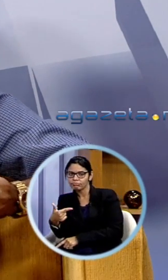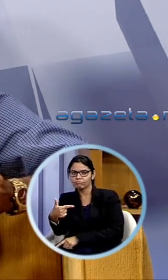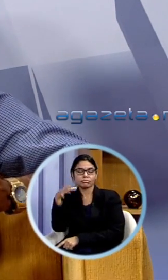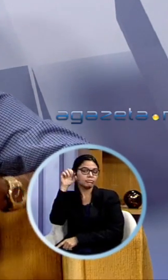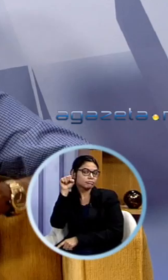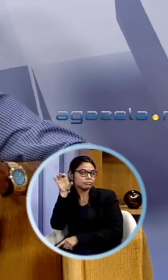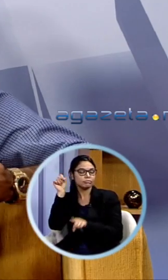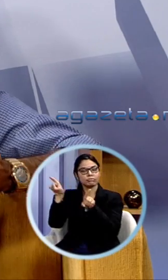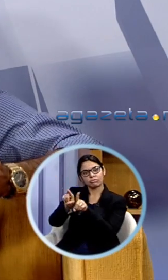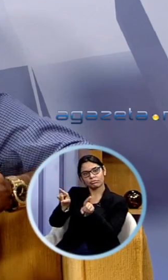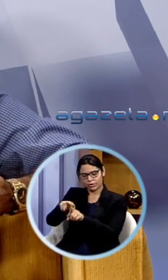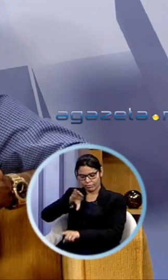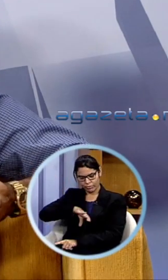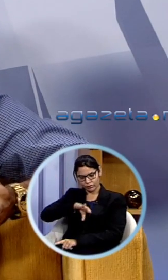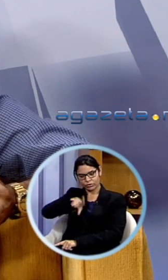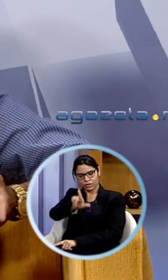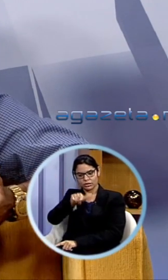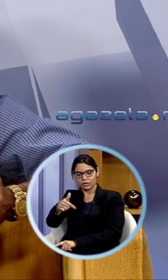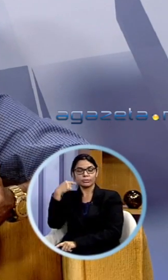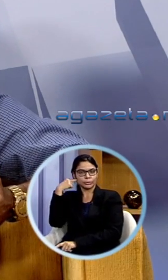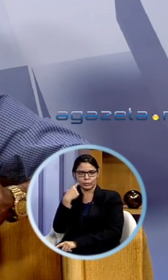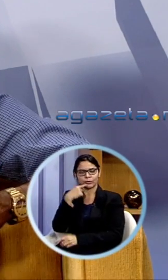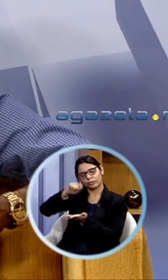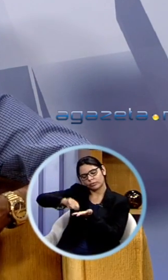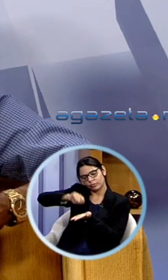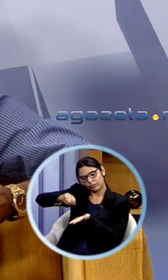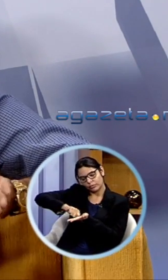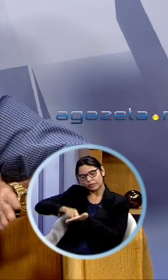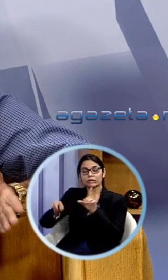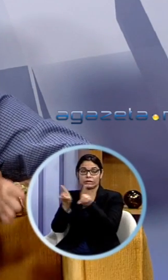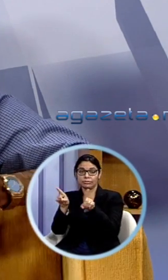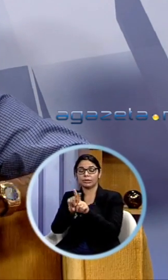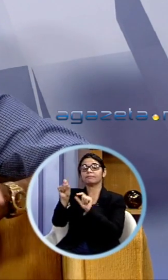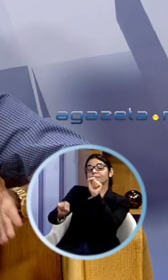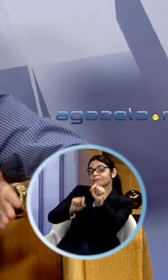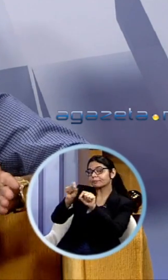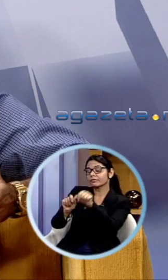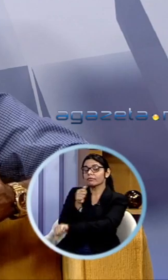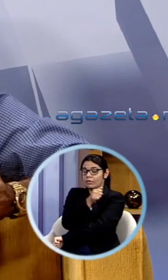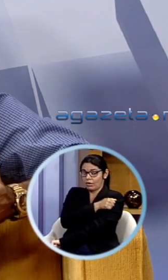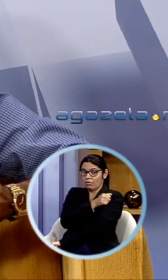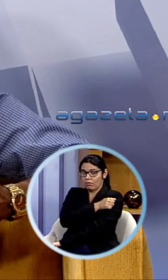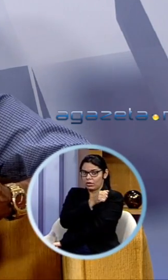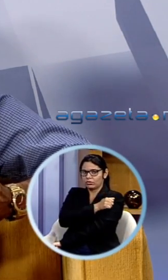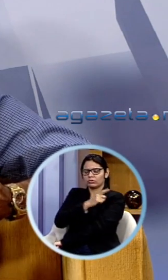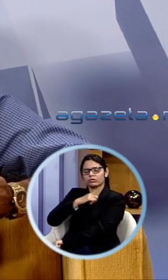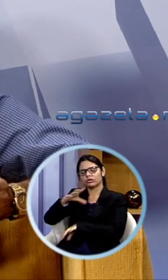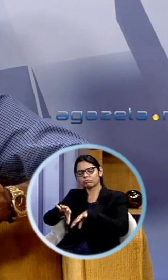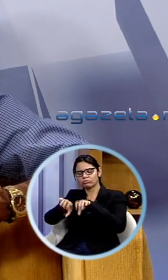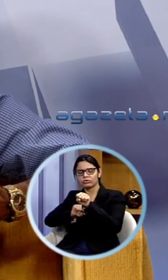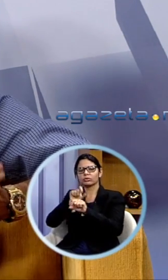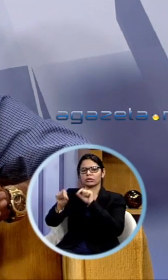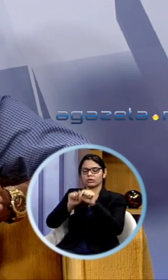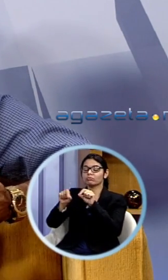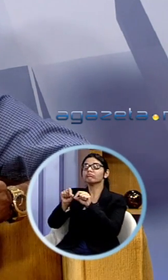língua e português como segunda língua para surdos português escrito então o aluno eles tem toda a sua formação em cima da